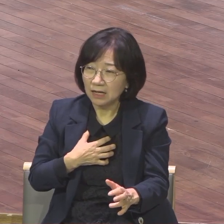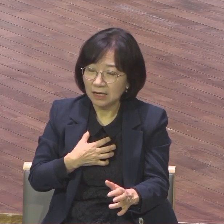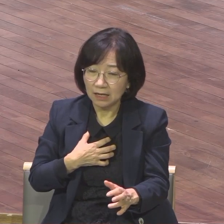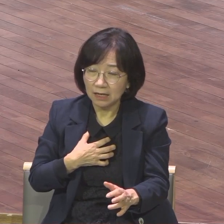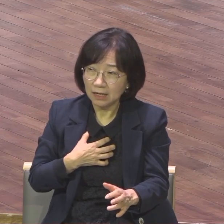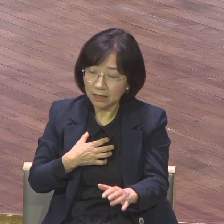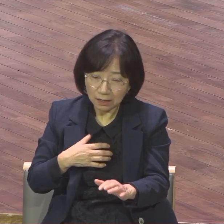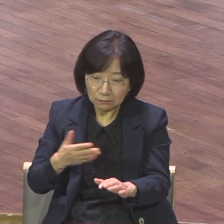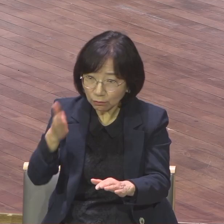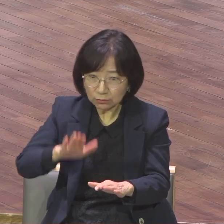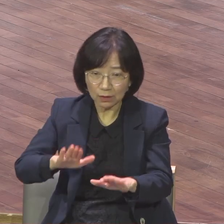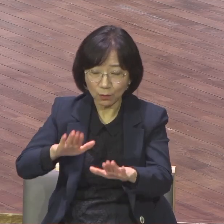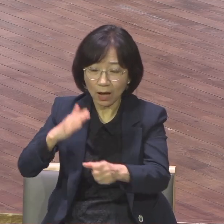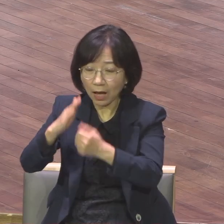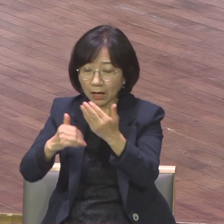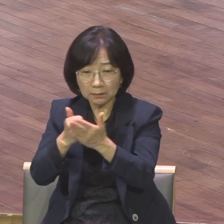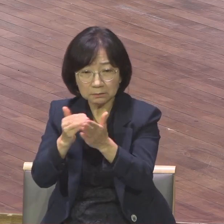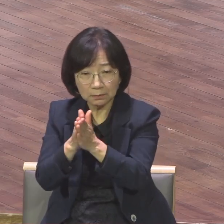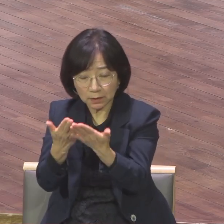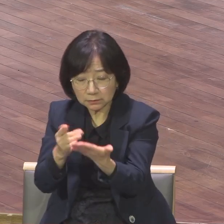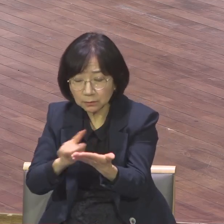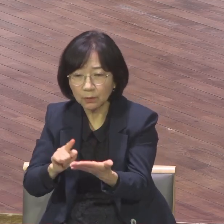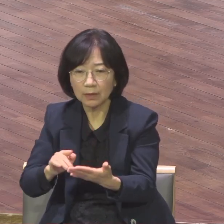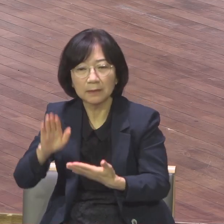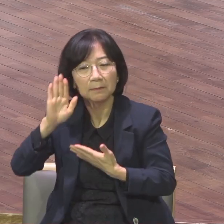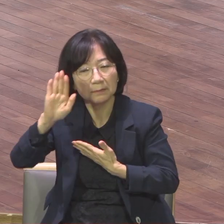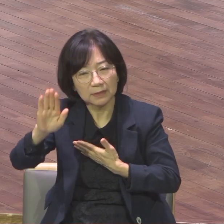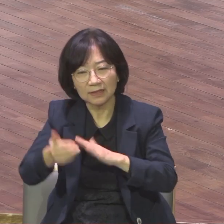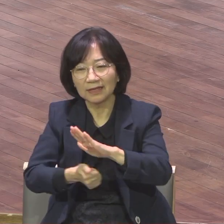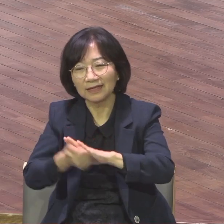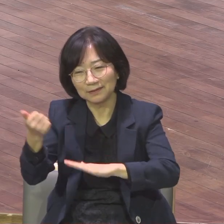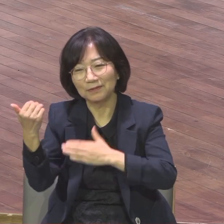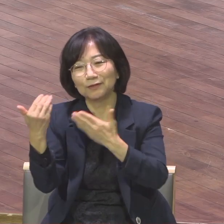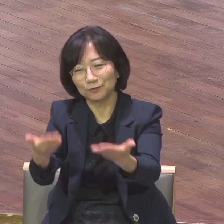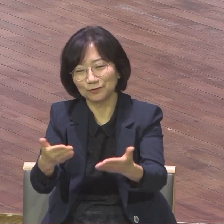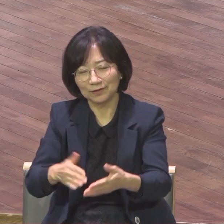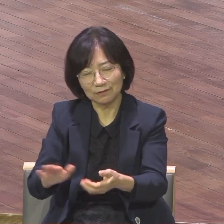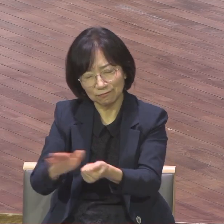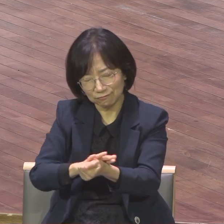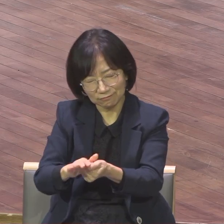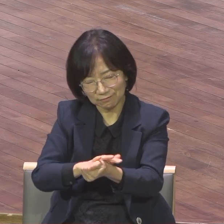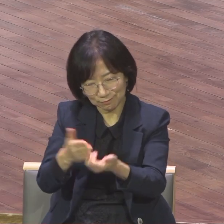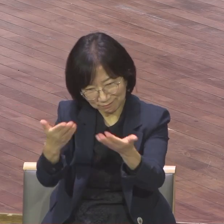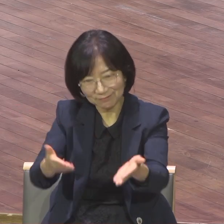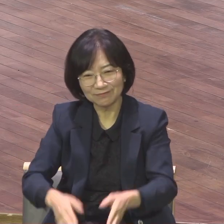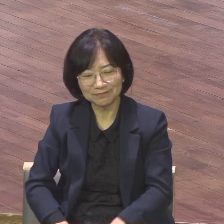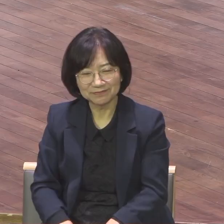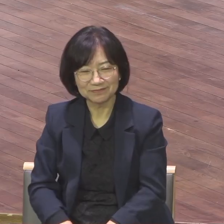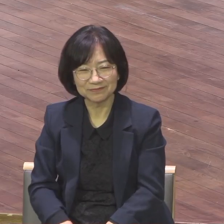미래와 희망을 주는 것이라. 지금 이 밤에 위로하고 있잖아요.